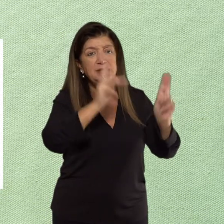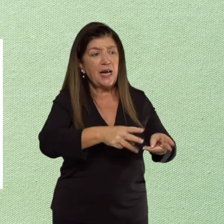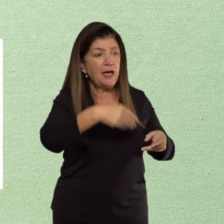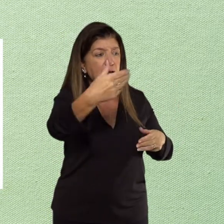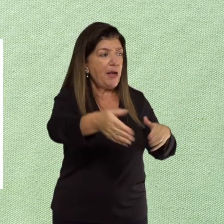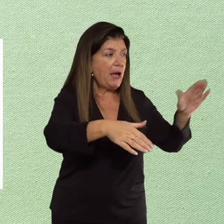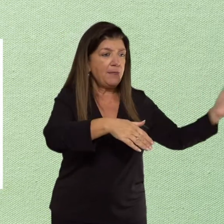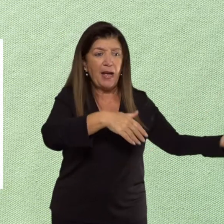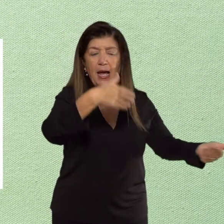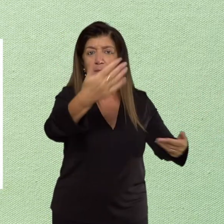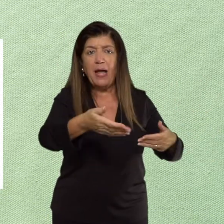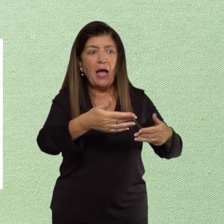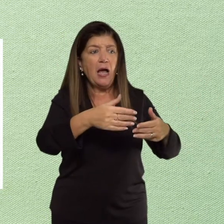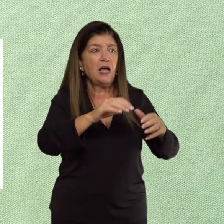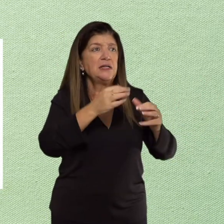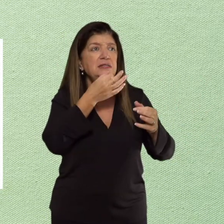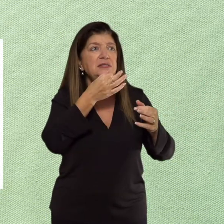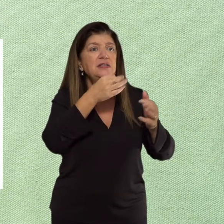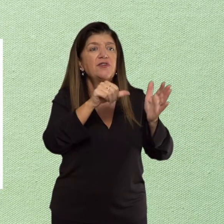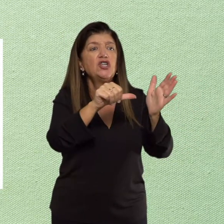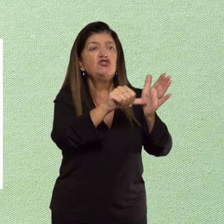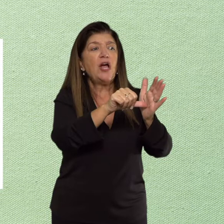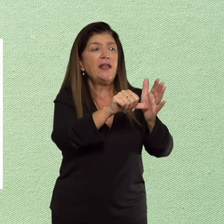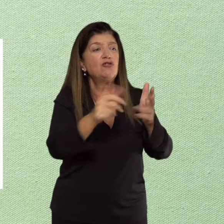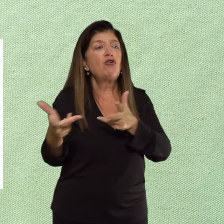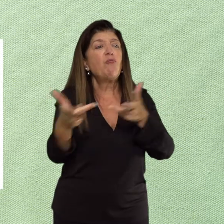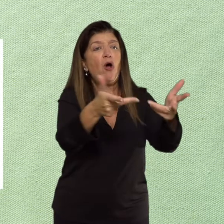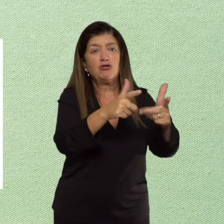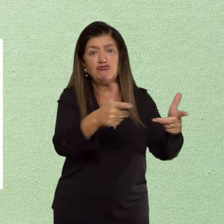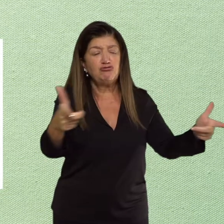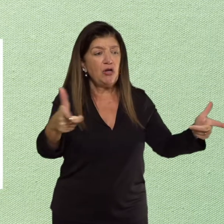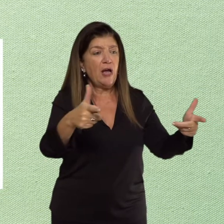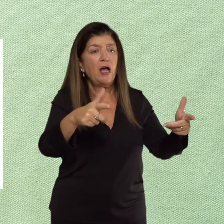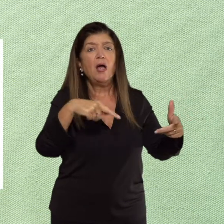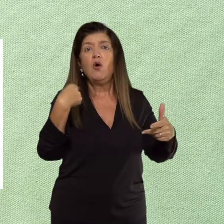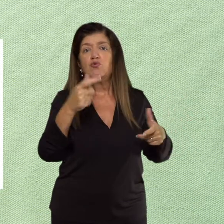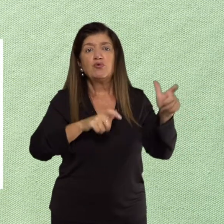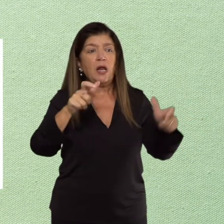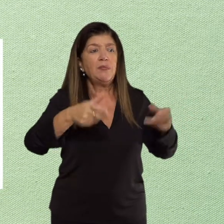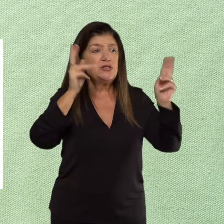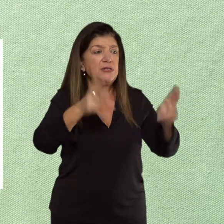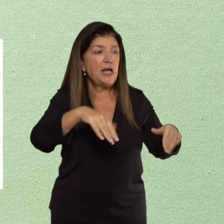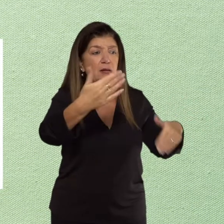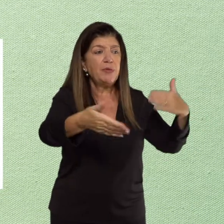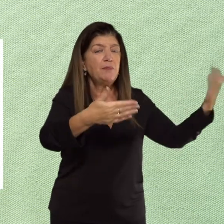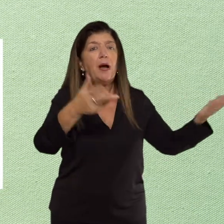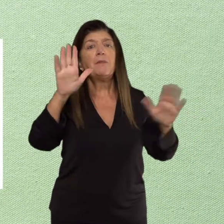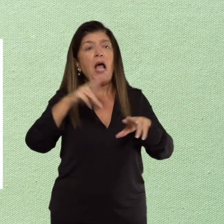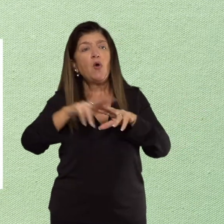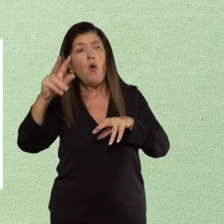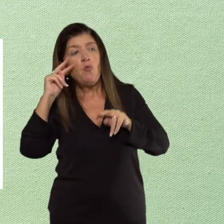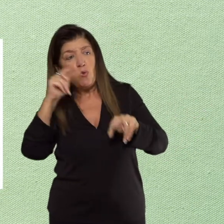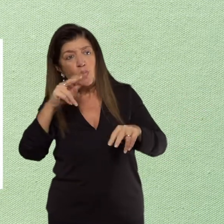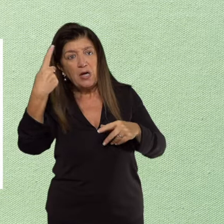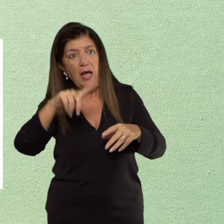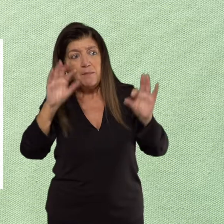Tobike, per evitare che le persone lascino le... Sì, è un problema che non abbiamo ancora cioè